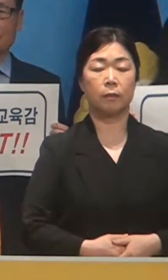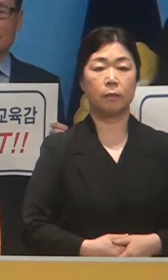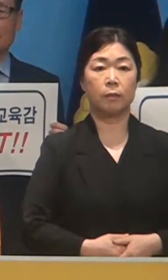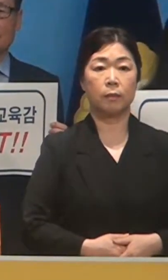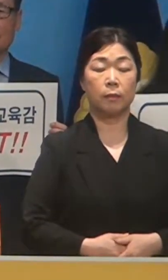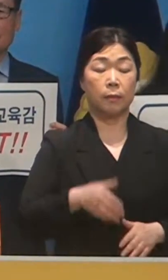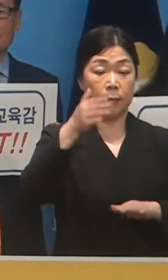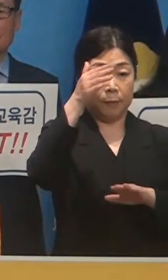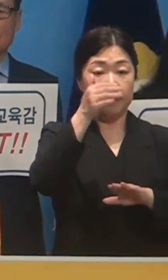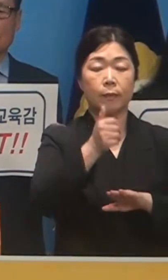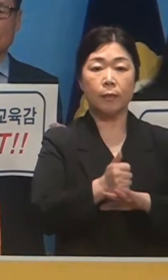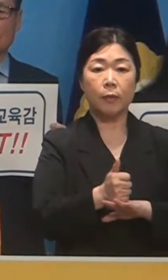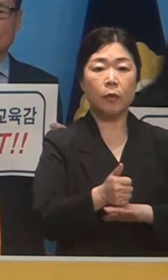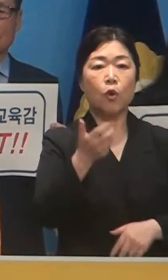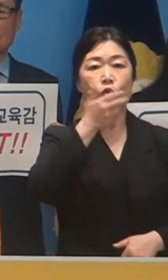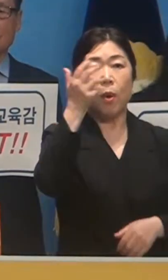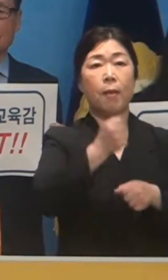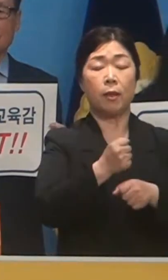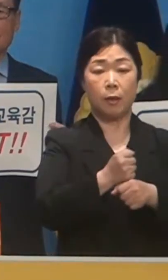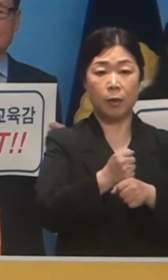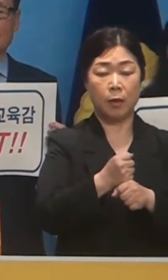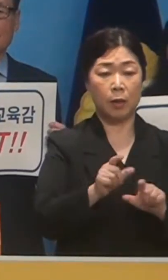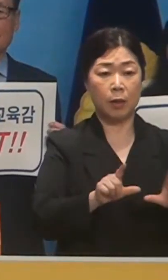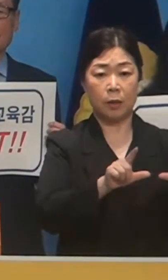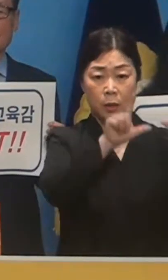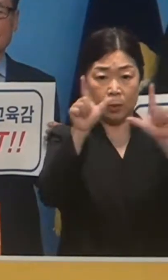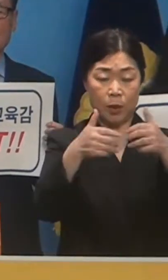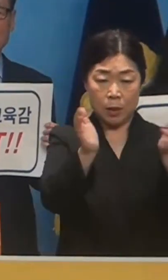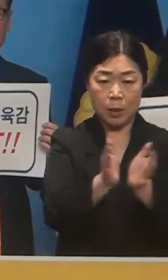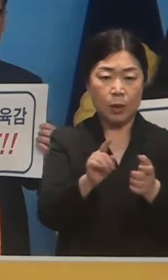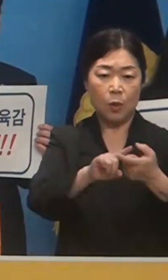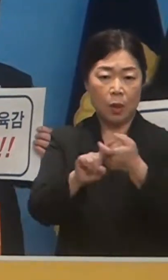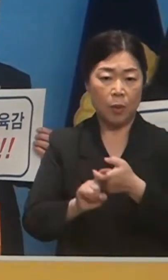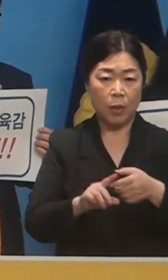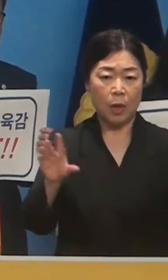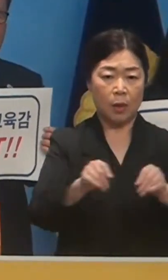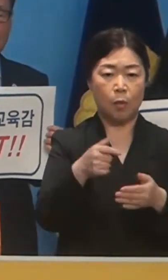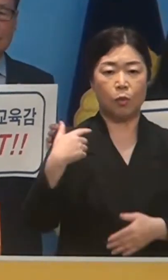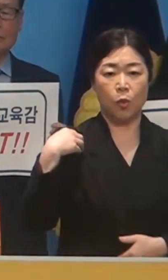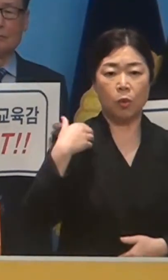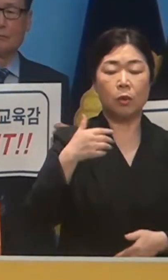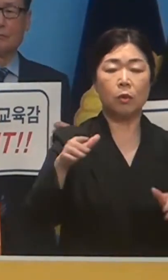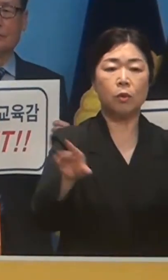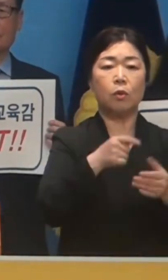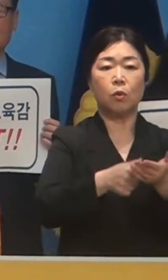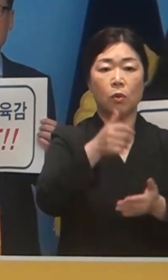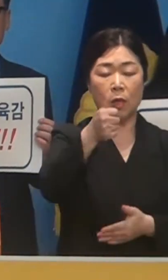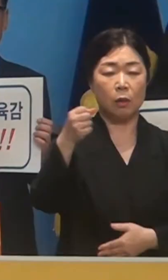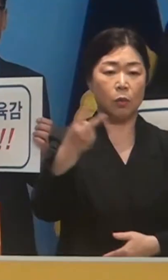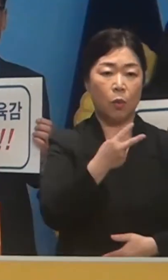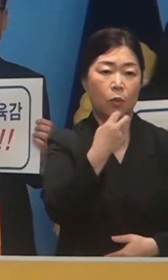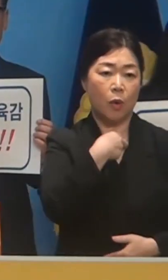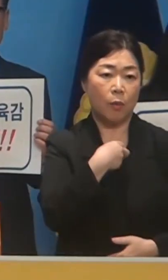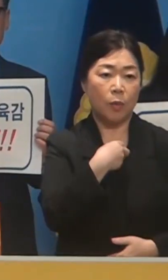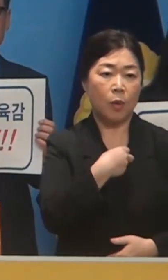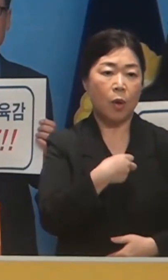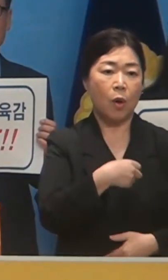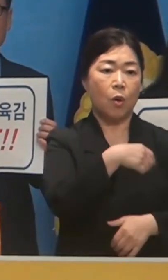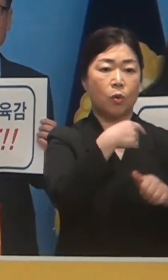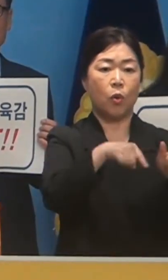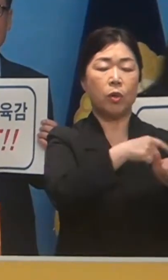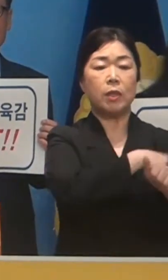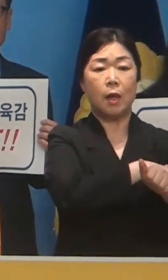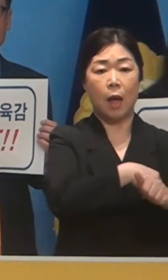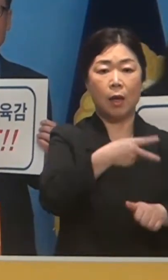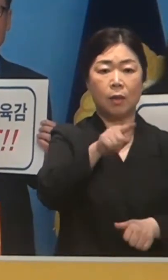예, 마지막으로 꿈을 만들어가는 시민연합 사무총장 겸 교육이사 되시는